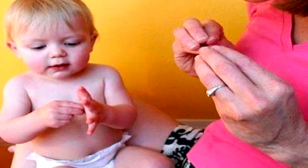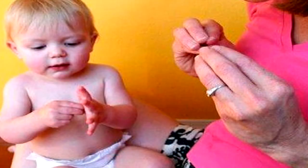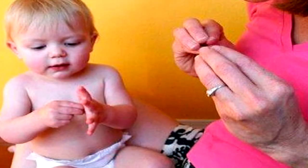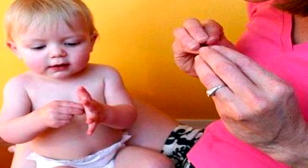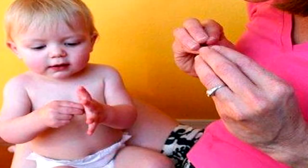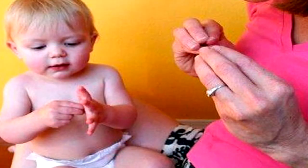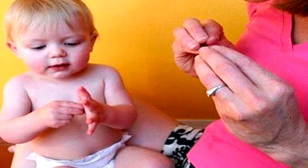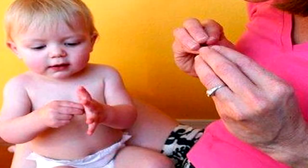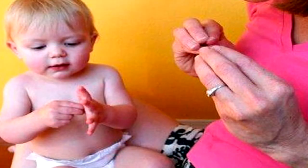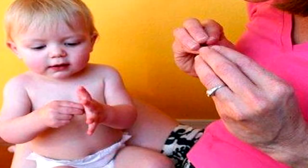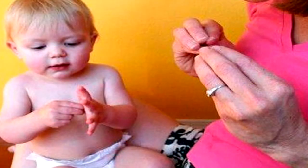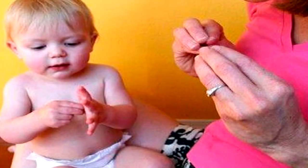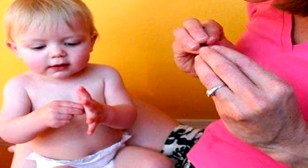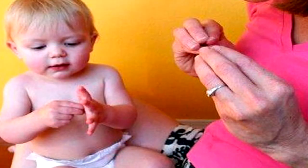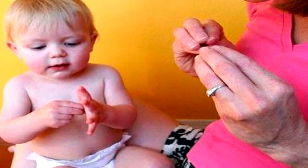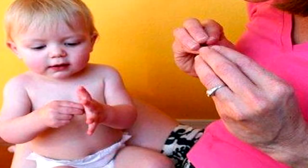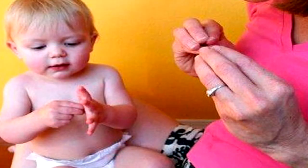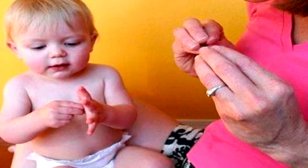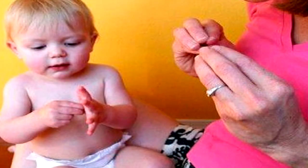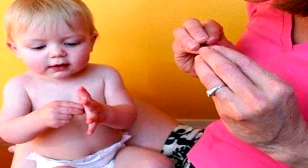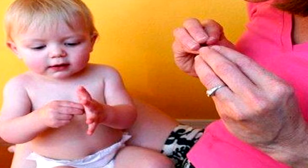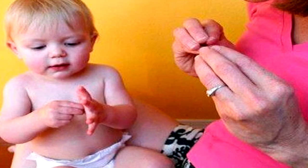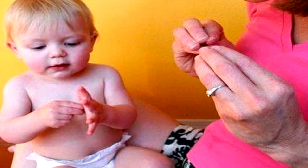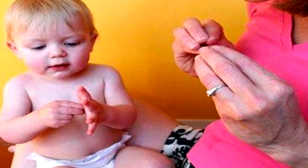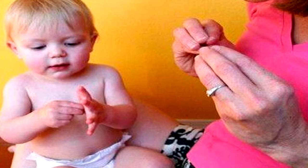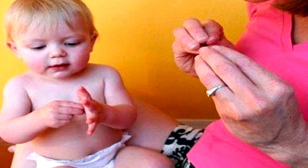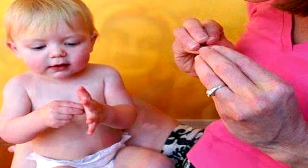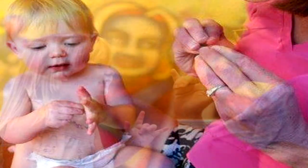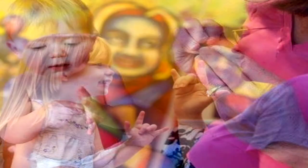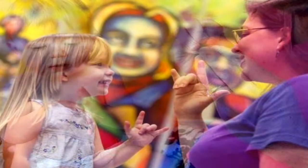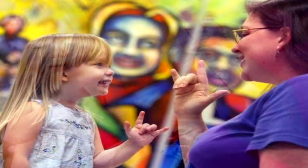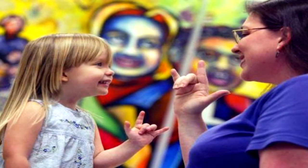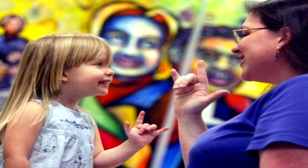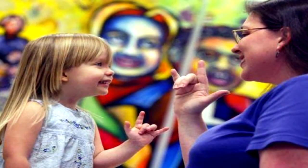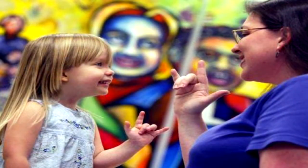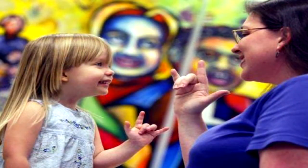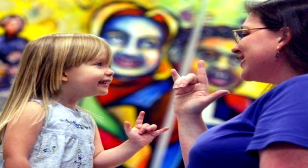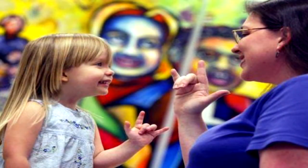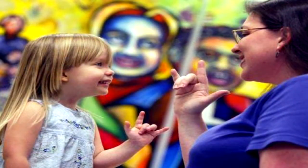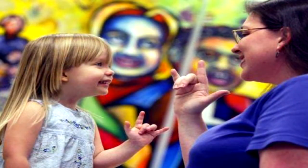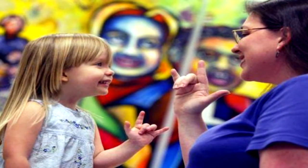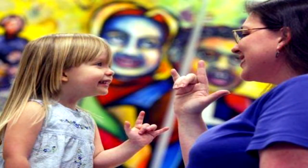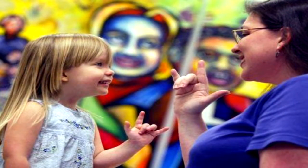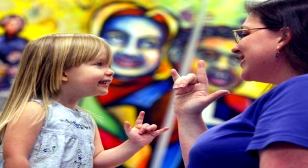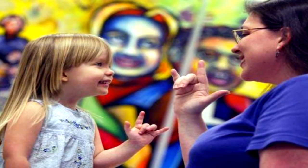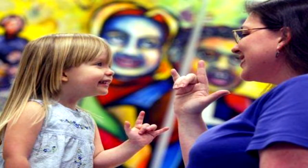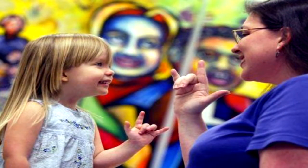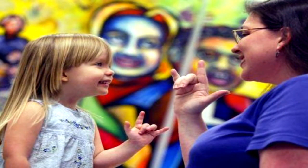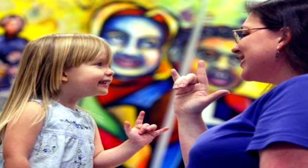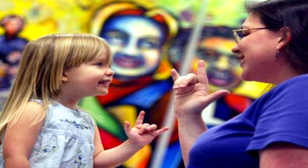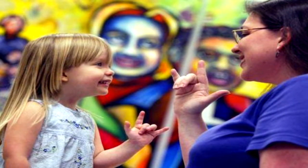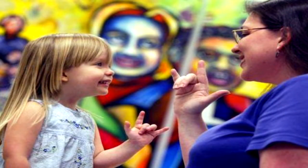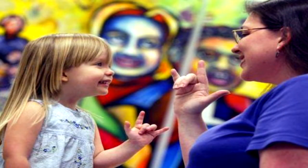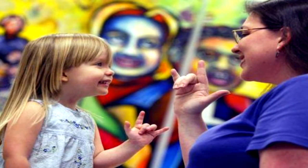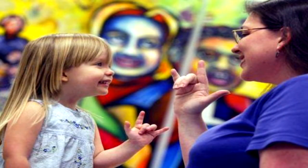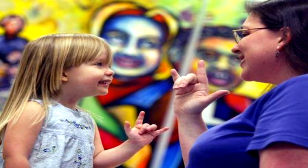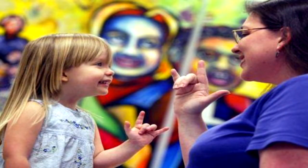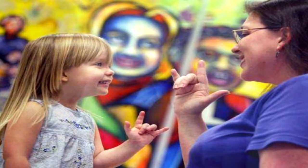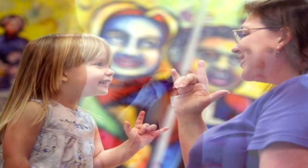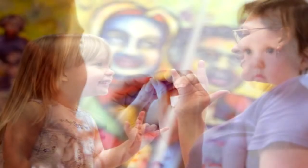la adquisición de la lengua de signos por parte de los niños con sordera son las mismas que las de los oyentes al adquirir la lengua oral,